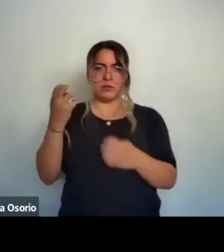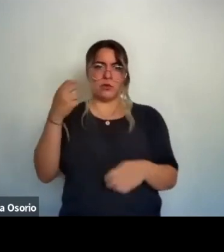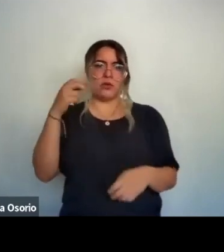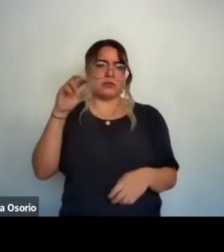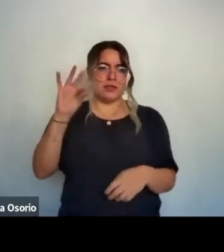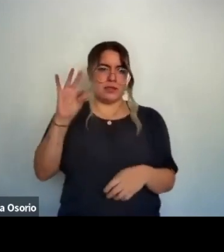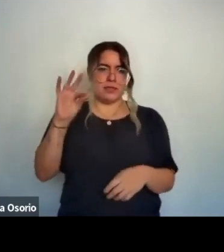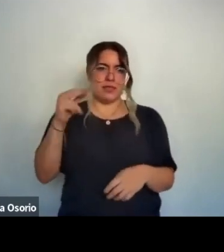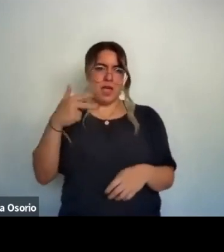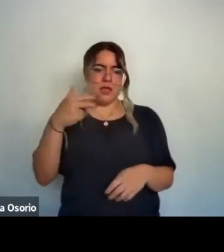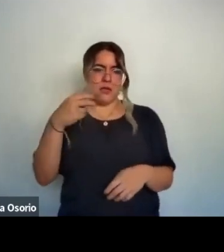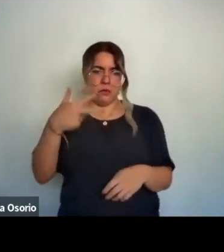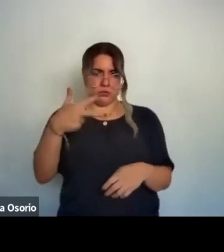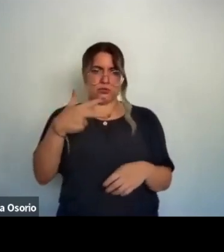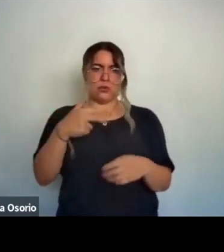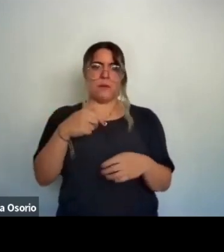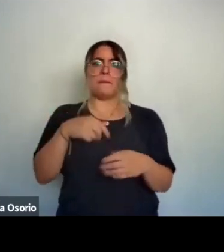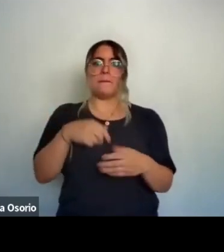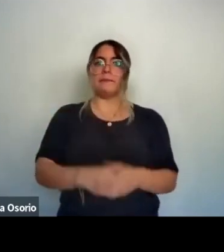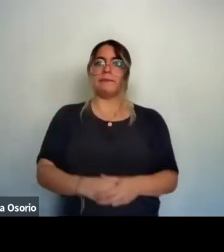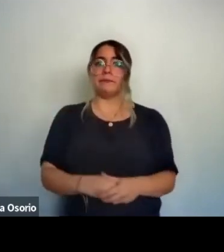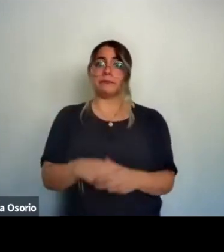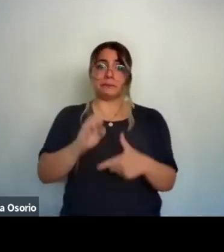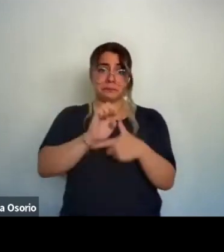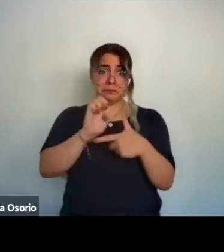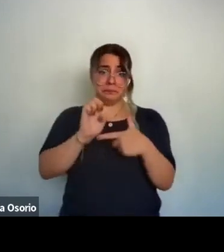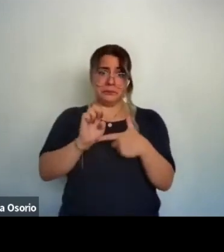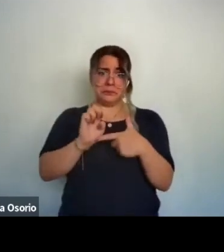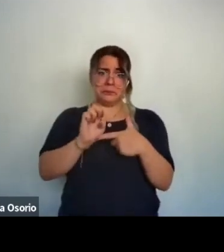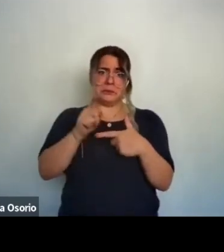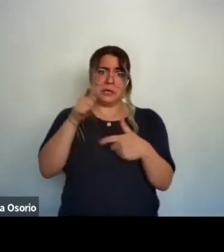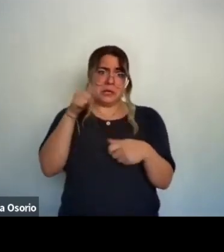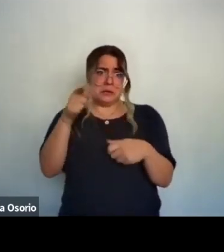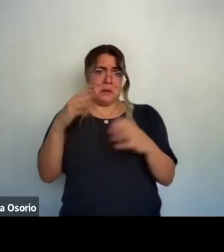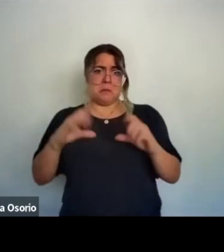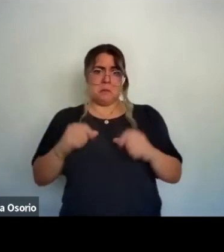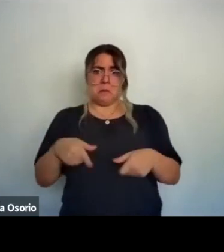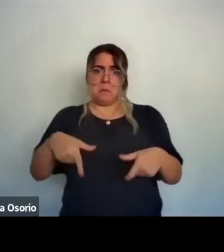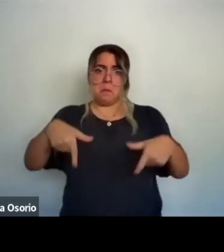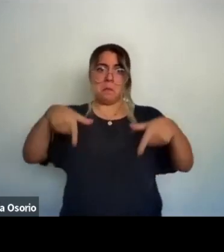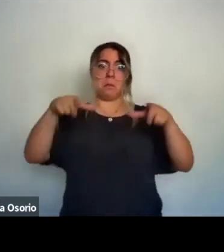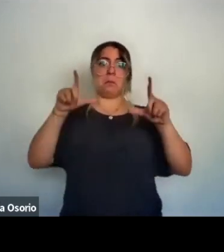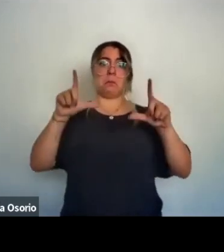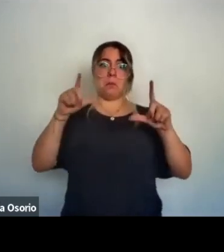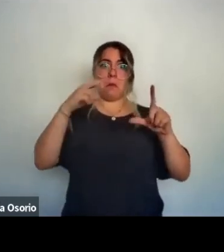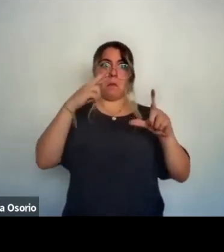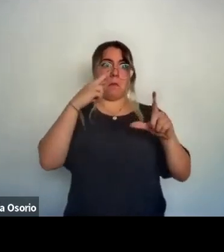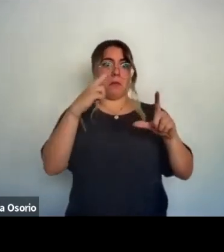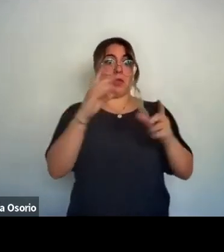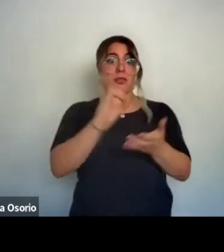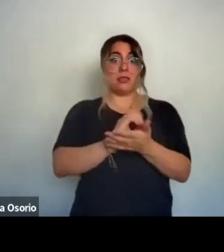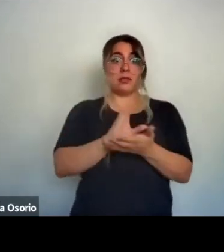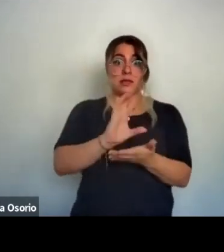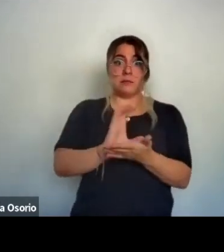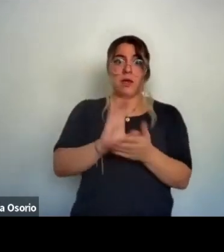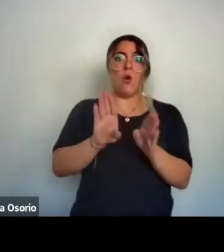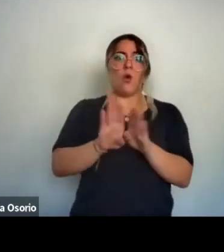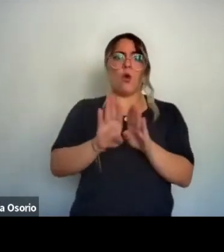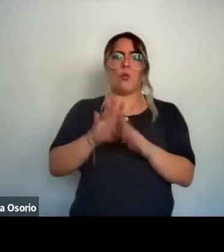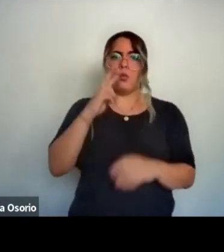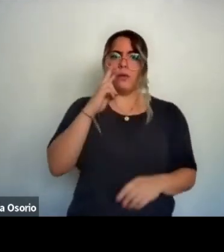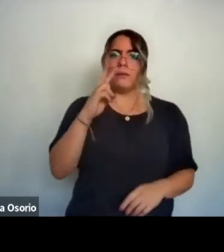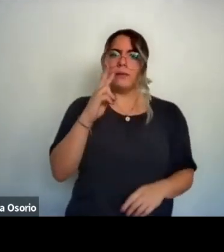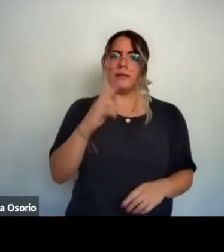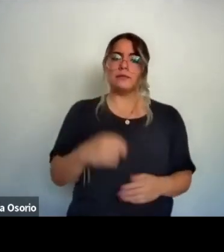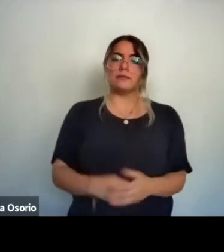va a ser una de las primeras imágenes, las que nos muestra el señor Jerome de la discapacidad. Ahora les voy a mostrar otra